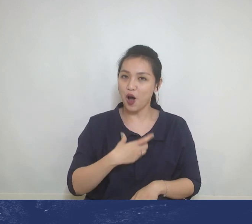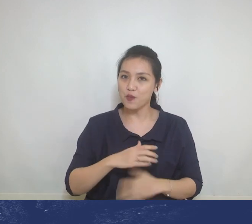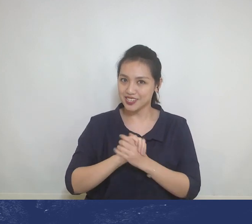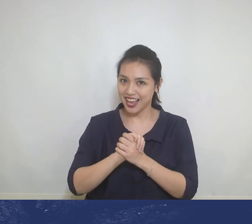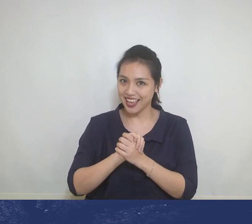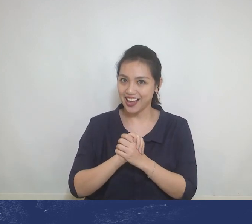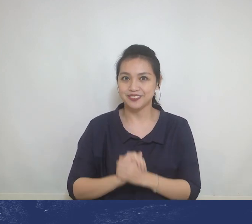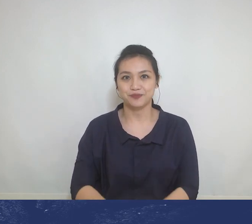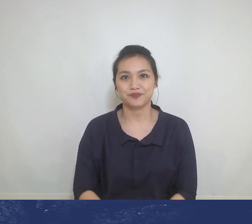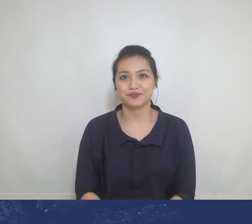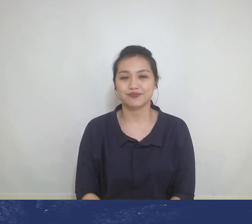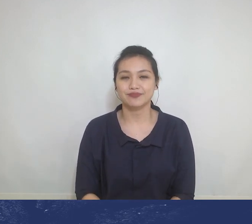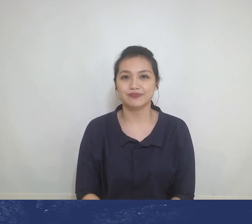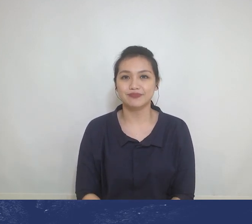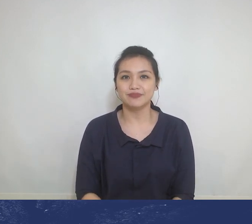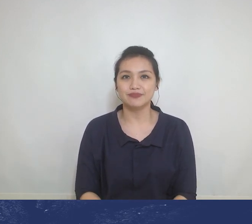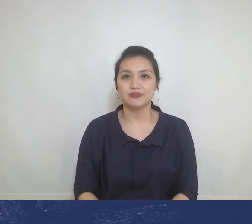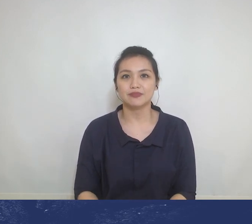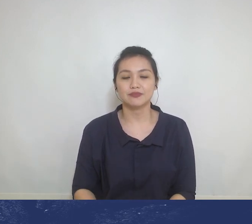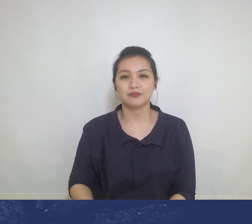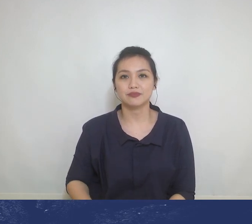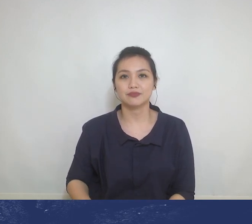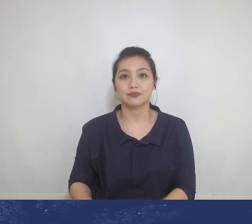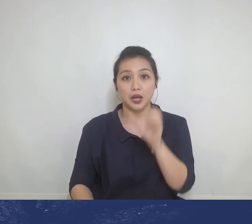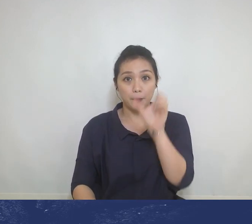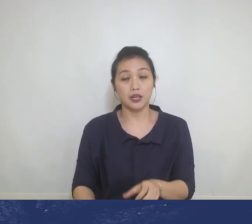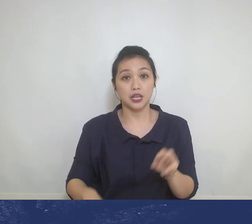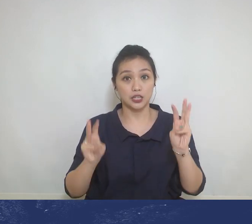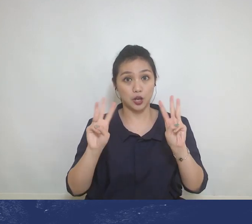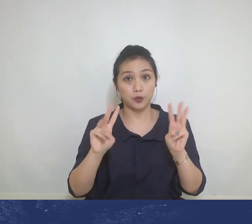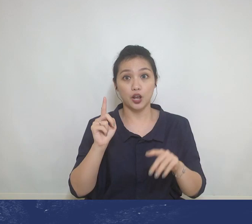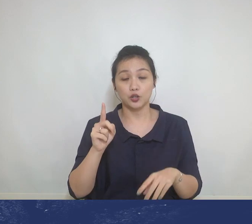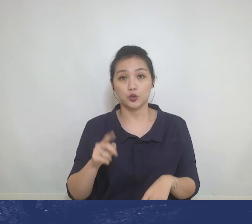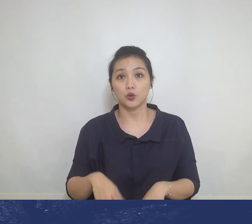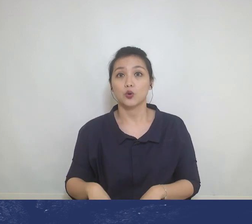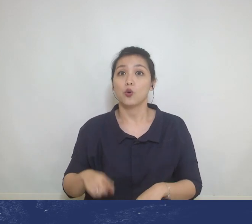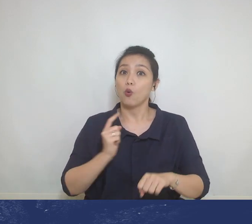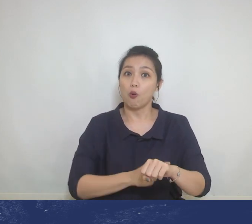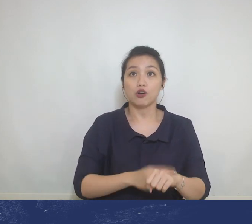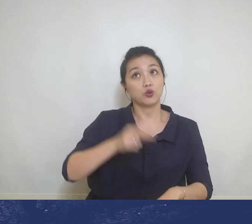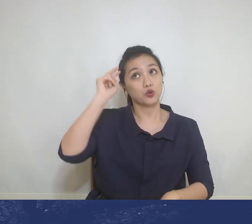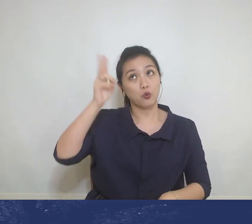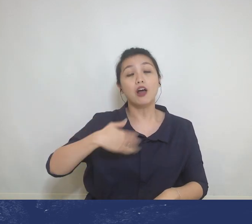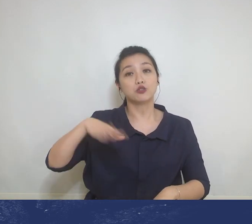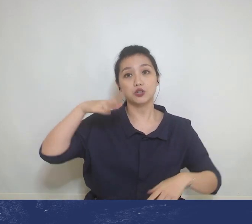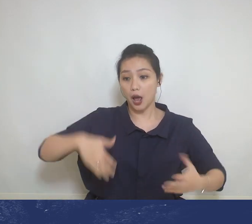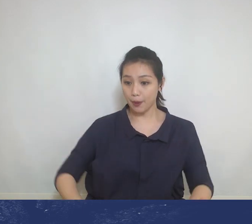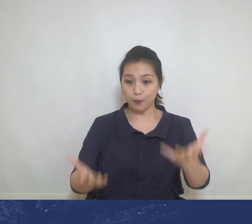Itu adalah kisah di mana di pasal 33 kita baca, itu adalah kisah di mana Tuhan sudah memulihkan kondisi Yakub.